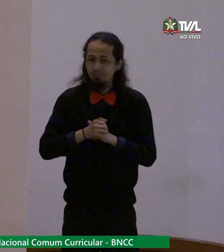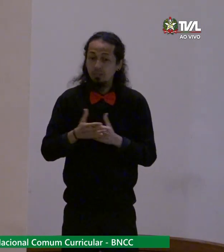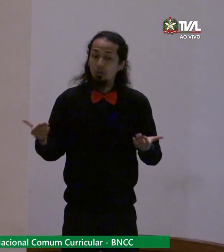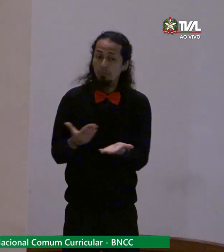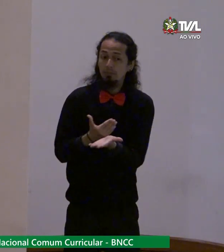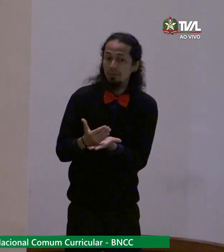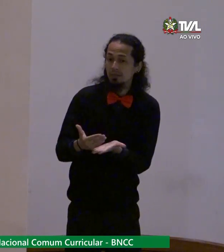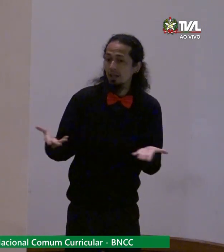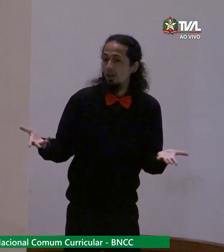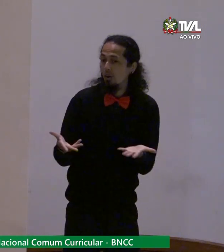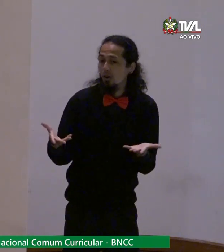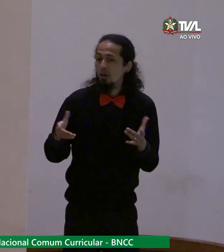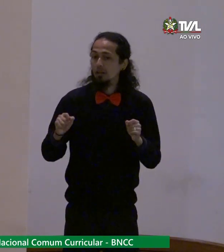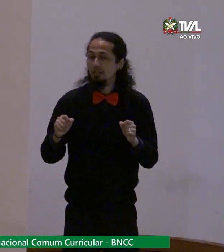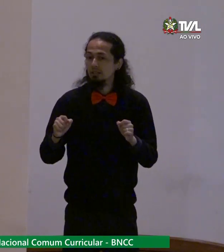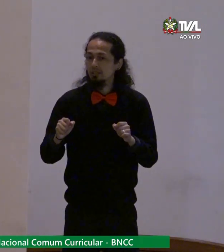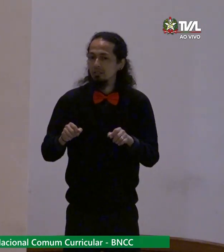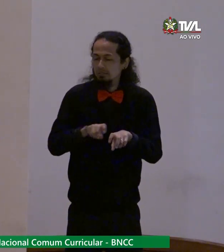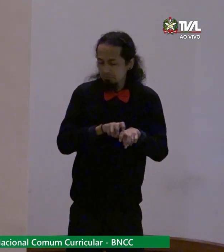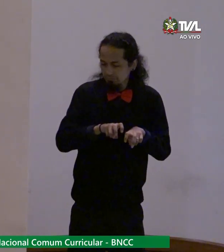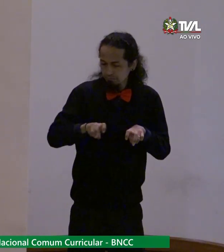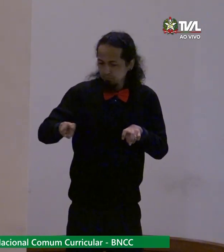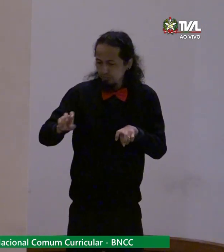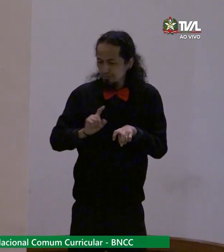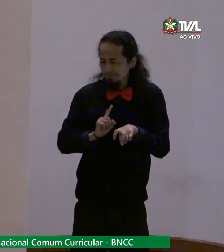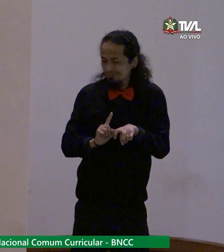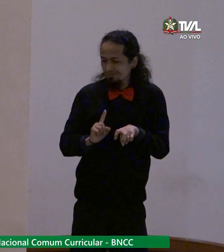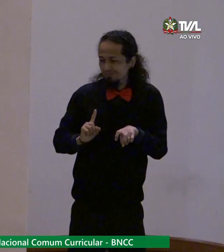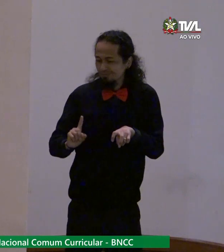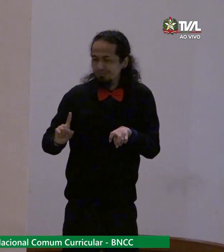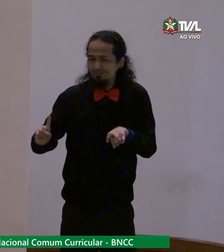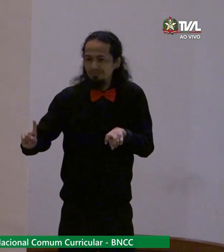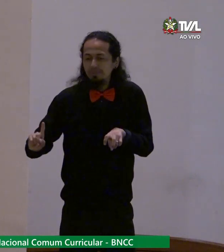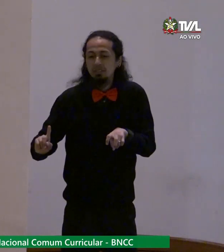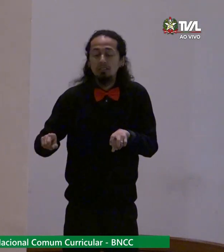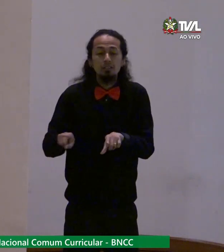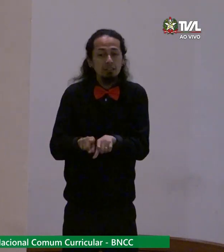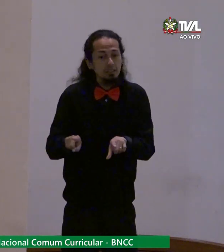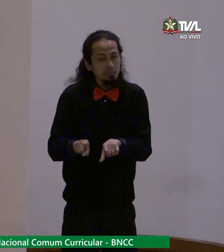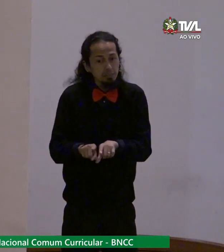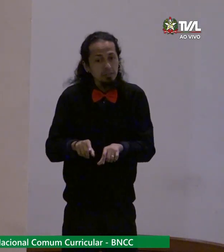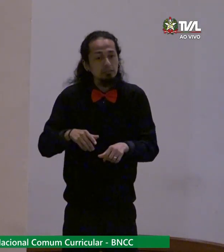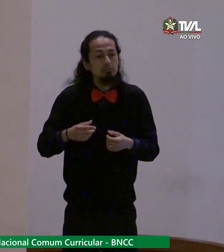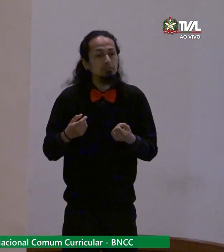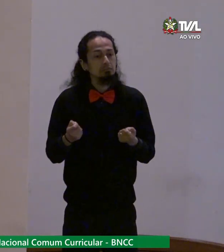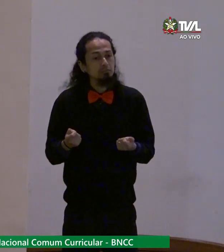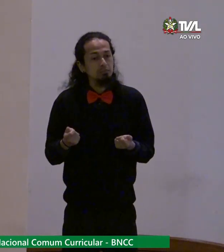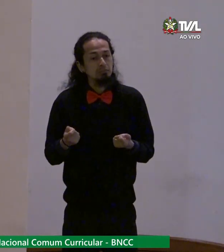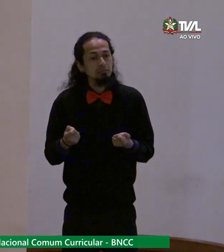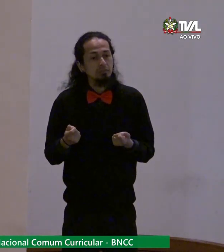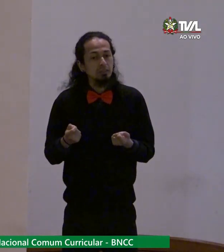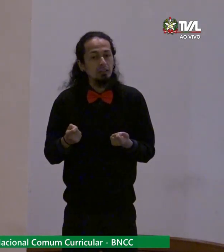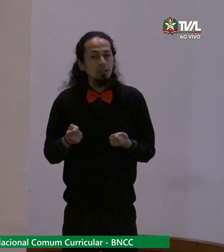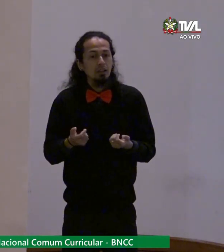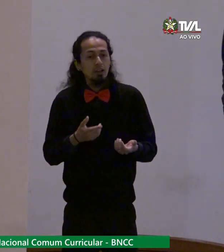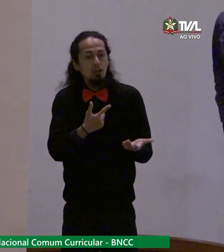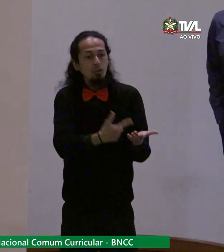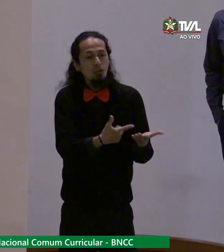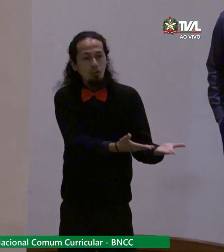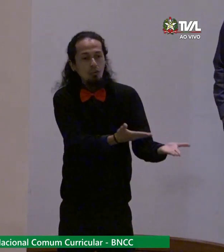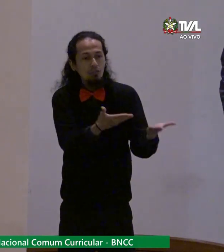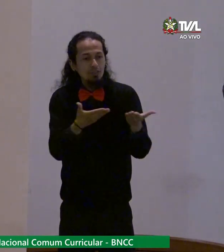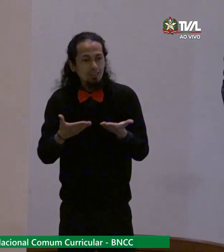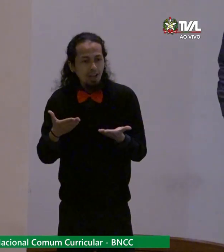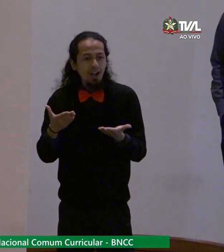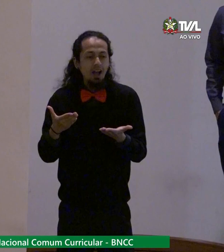nesse instante a composição da mesa de abertura do nosso evento e para tal gostaríamos de convidar as seguintes